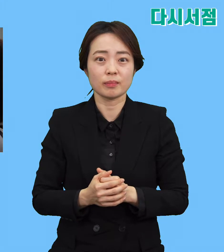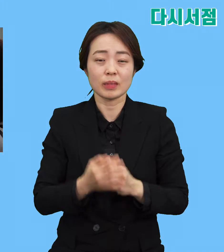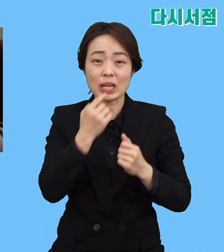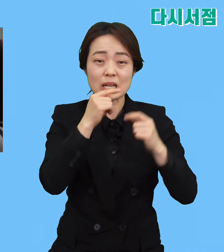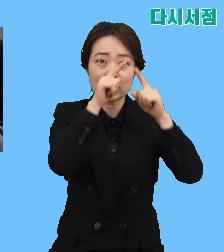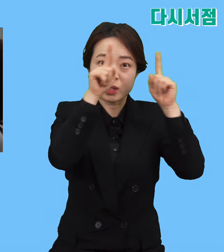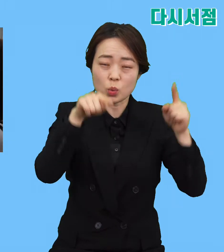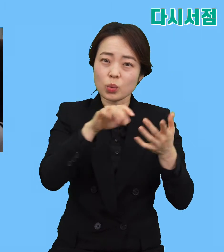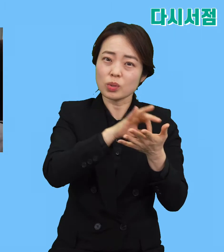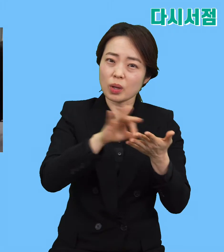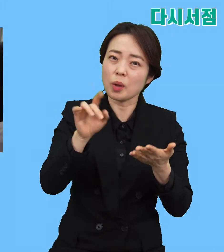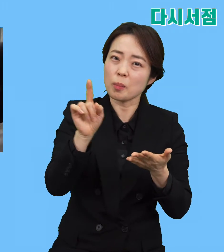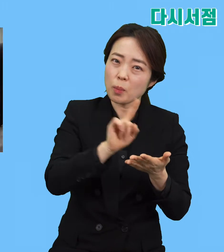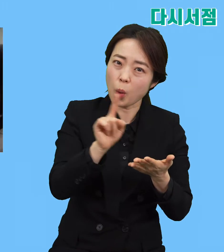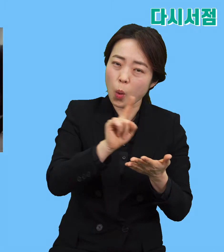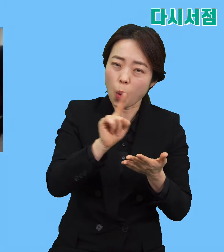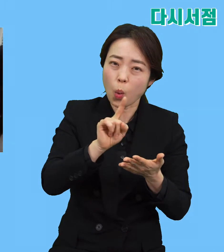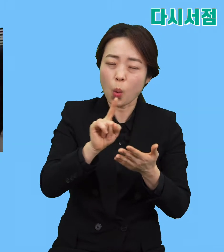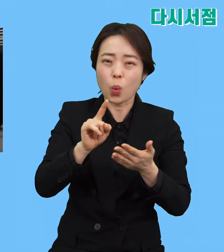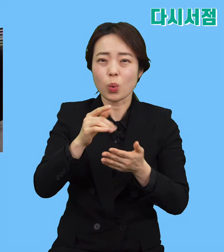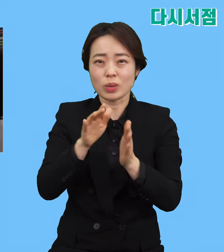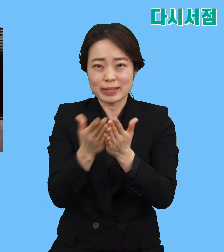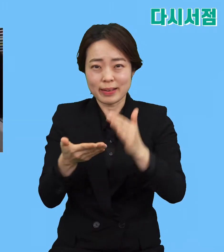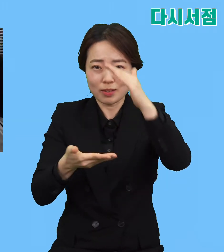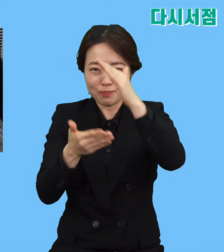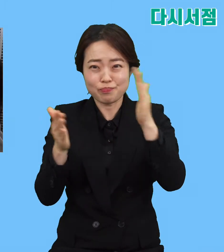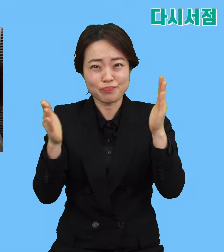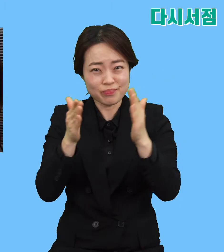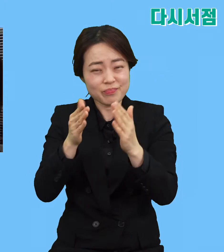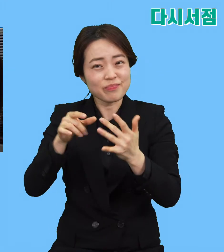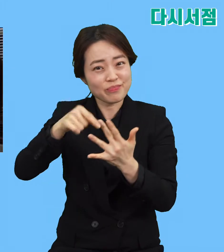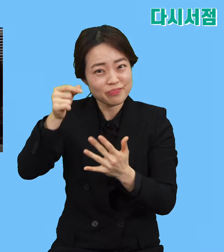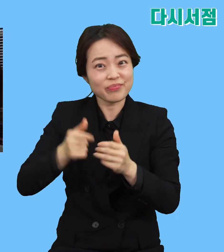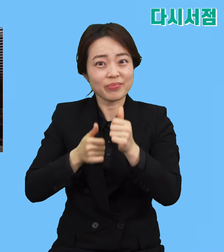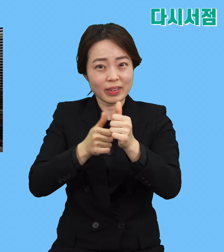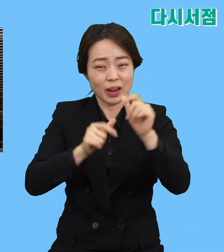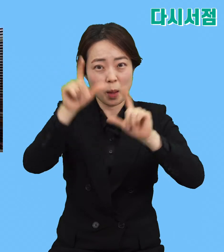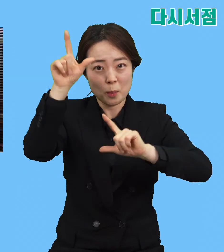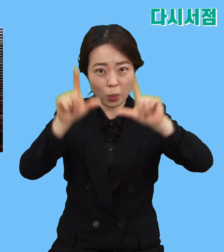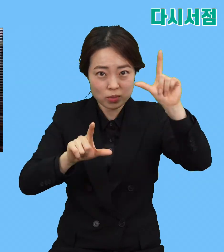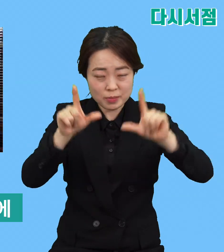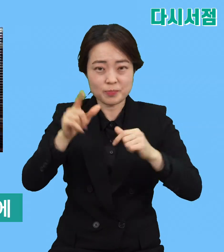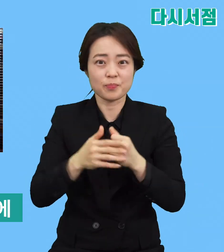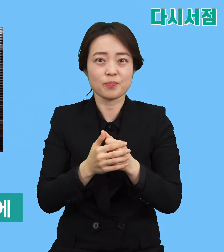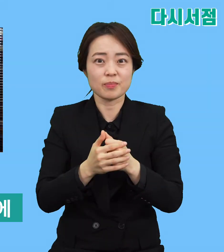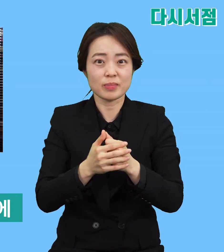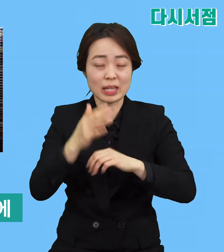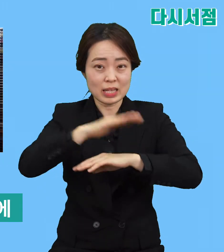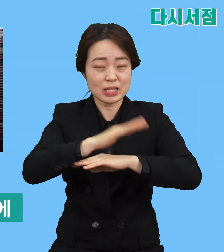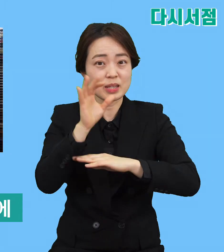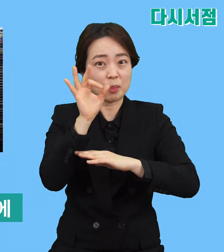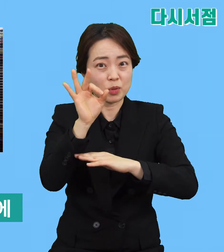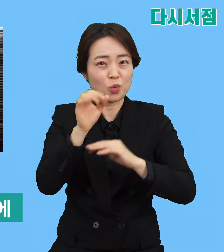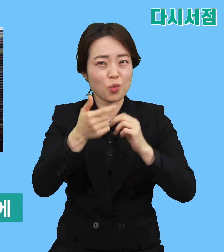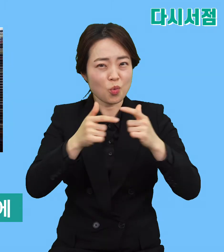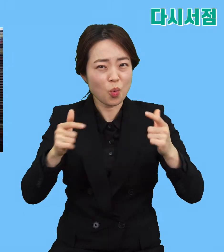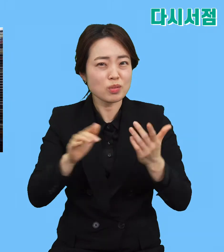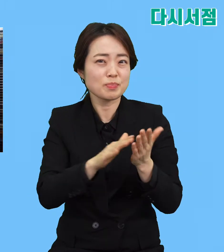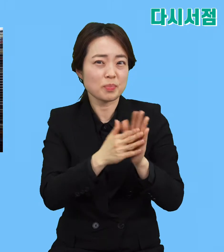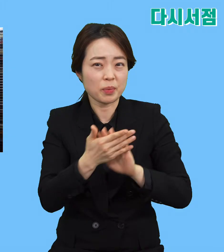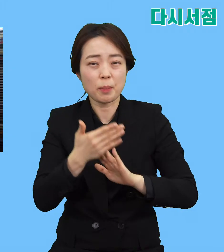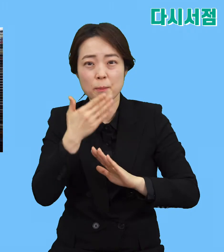종이를 사용하고 어떤 판형을 선택하느냐에 따라 책의 형태는 물론이고 인쇄비까지 달라지기